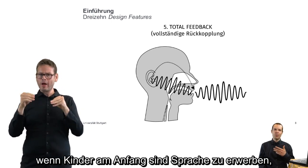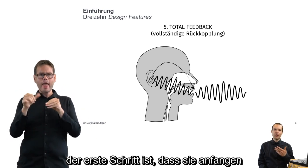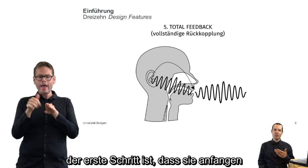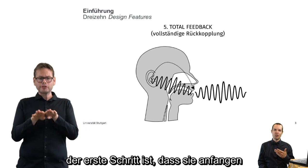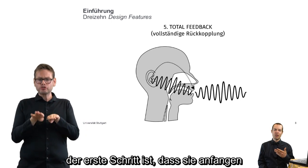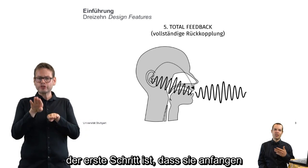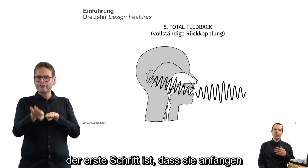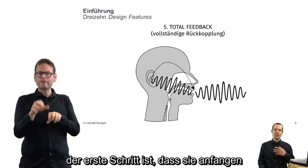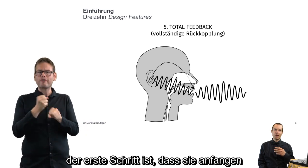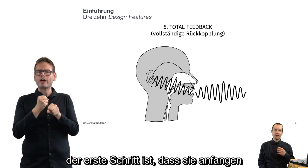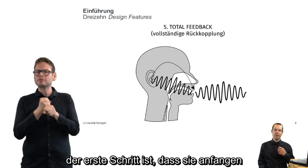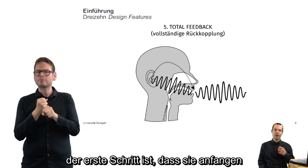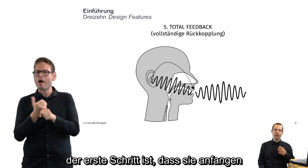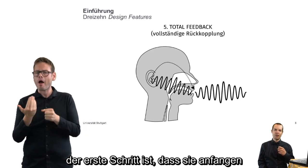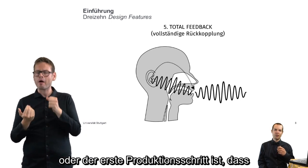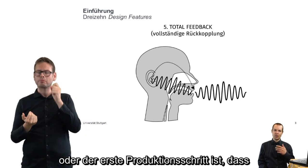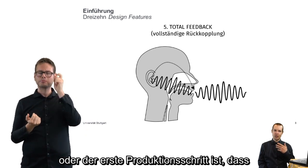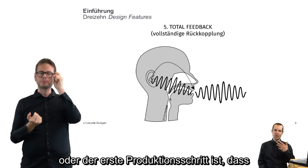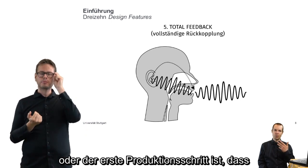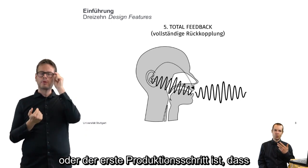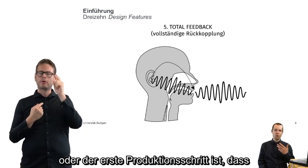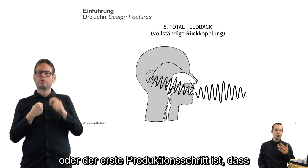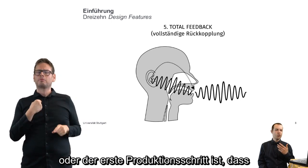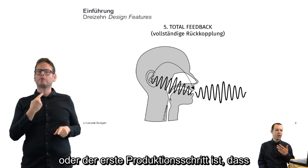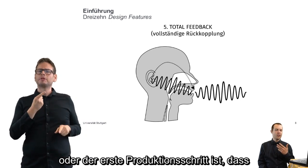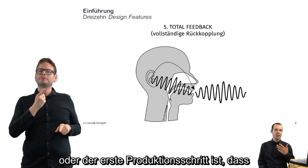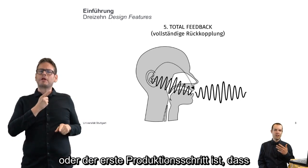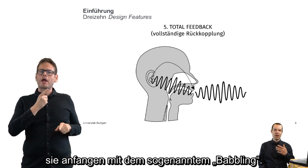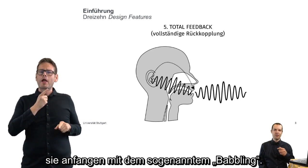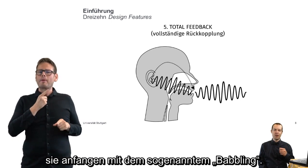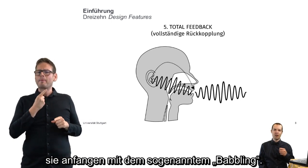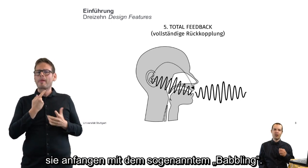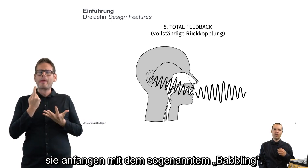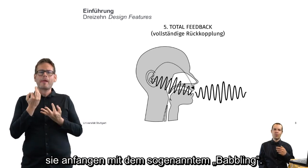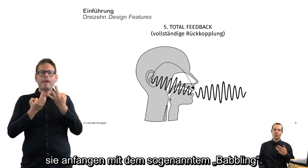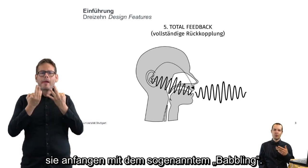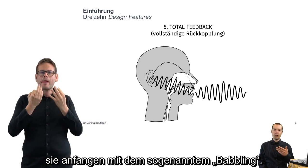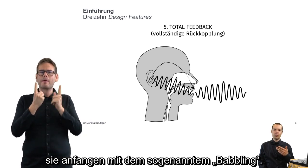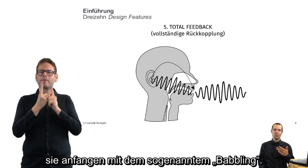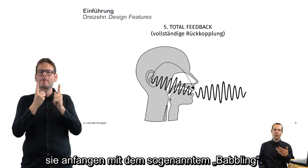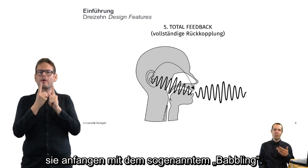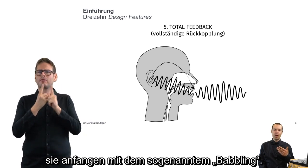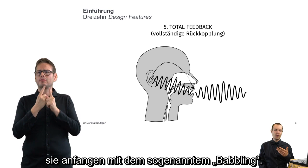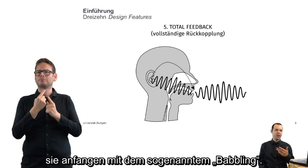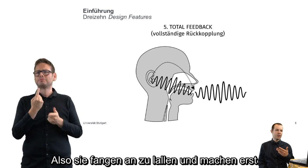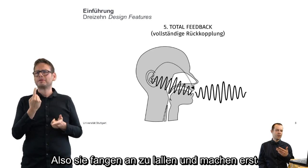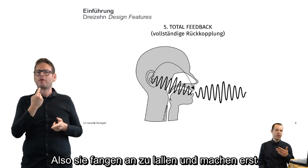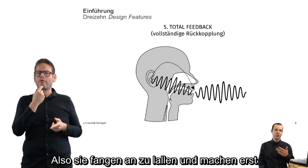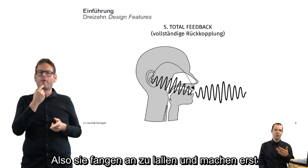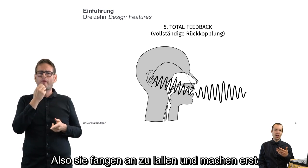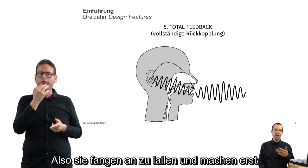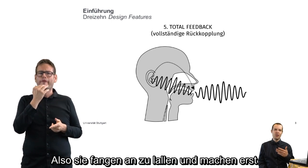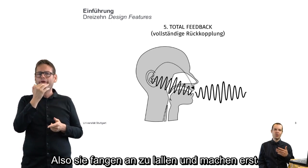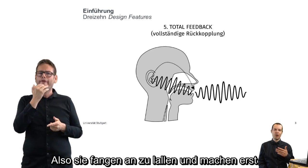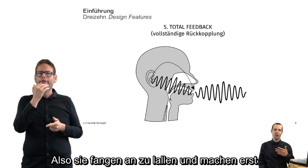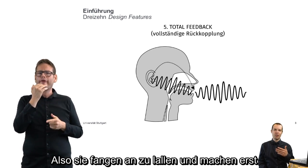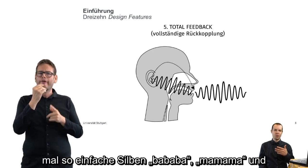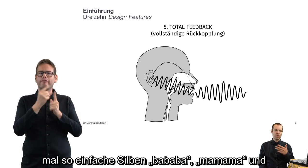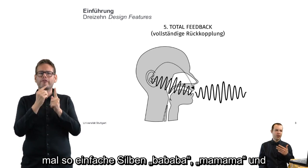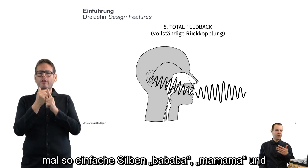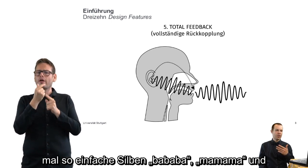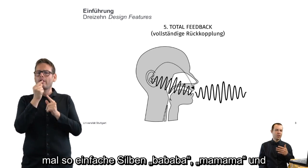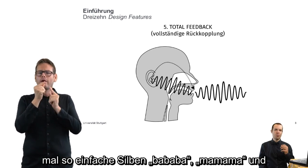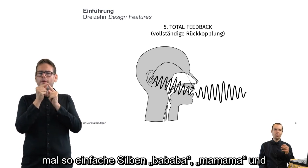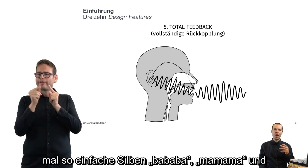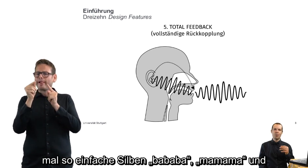Sprache zu erwerben, der erste Produktionsschritt ist, dass sie anfangen mit sogenanntem Babbling. Also sie fangen an zu lallen und machen